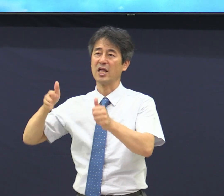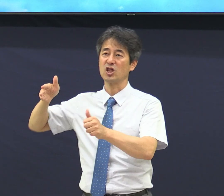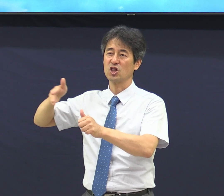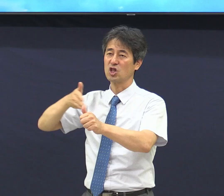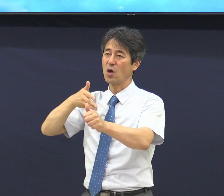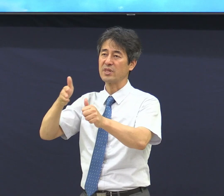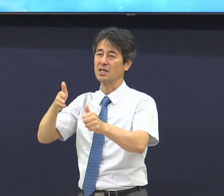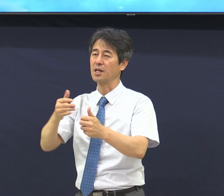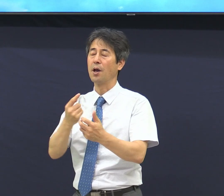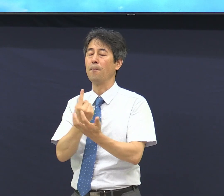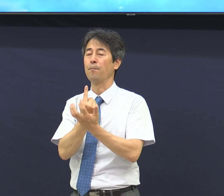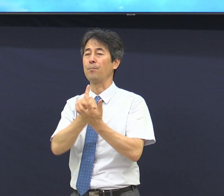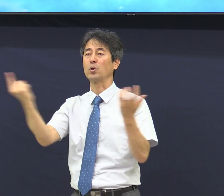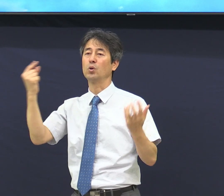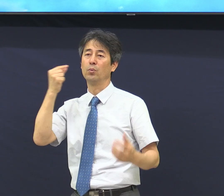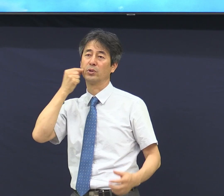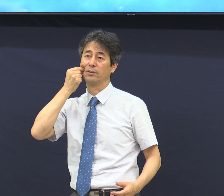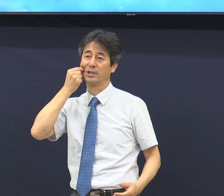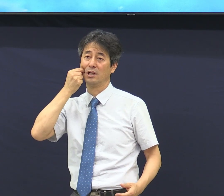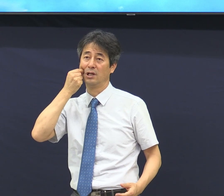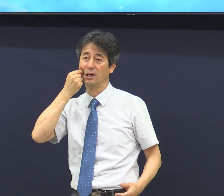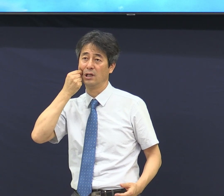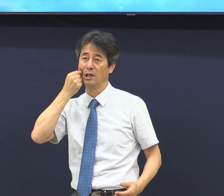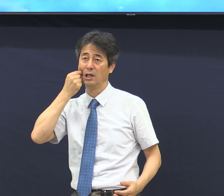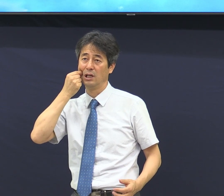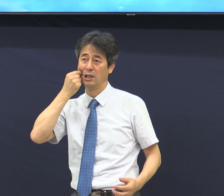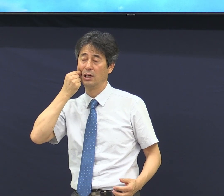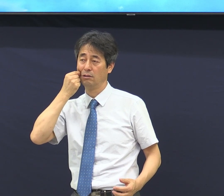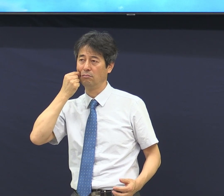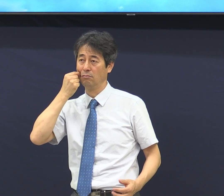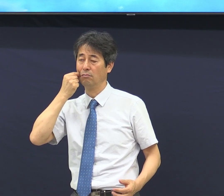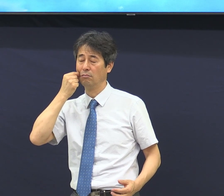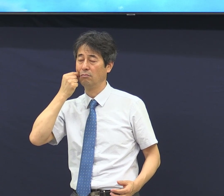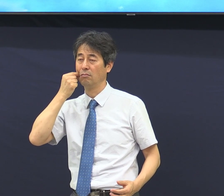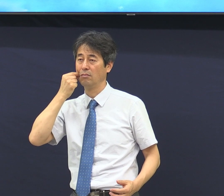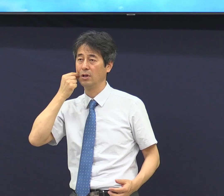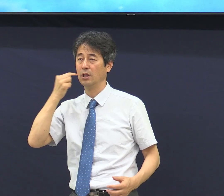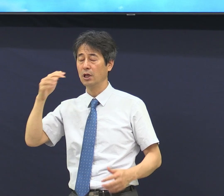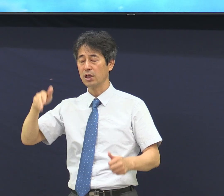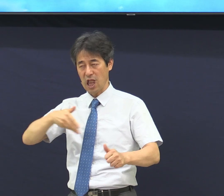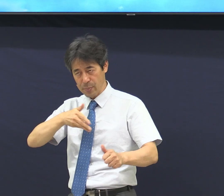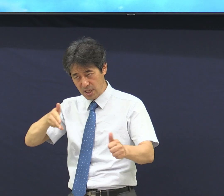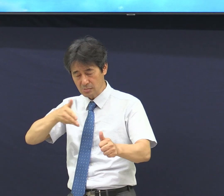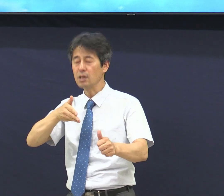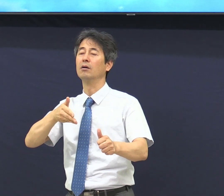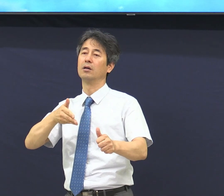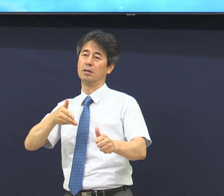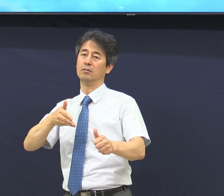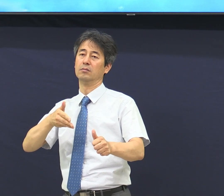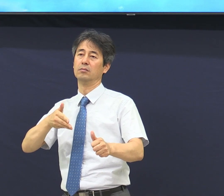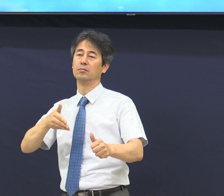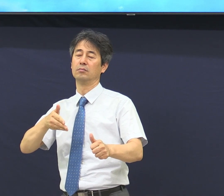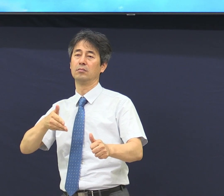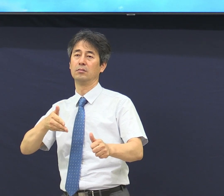순탄코 멋있다라고 자기의 마음대로 살아갈 수 있다라고 생각하지만 하나님의 섭리를 벗어날 수는 없다는